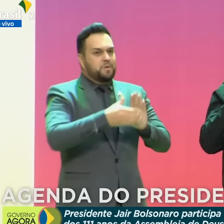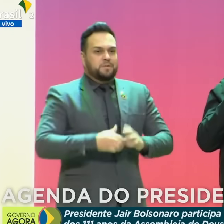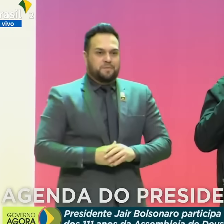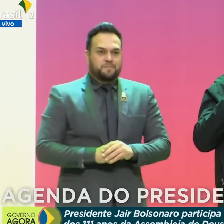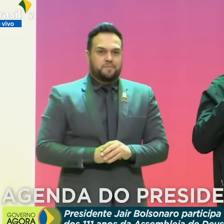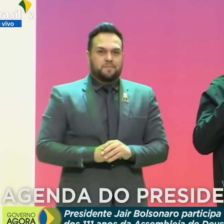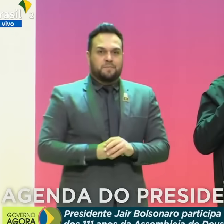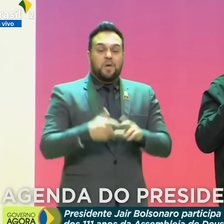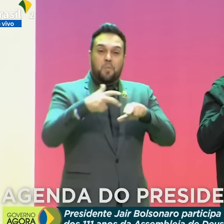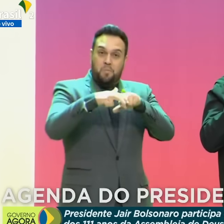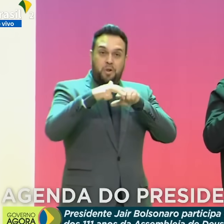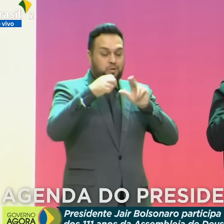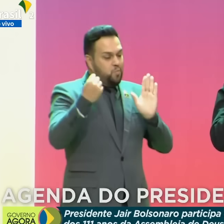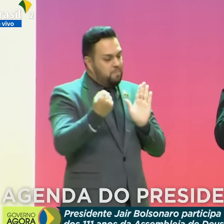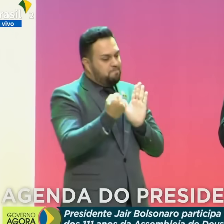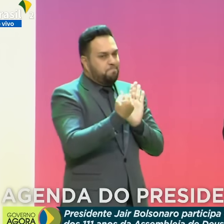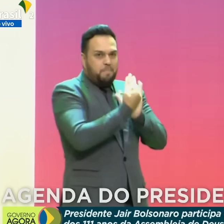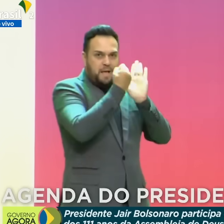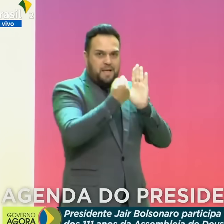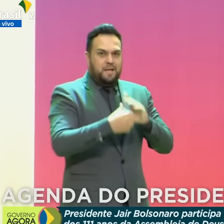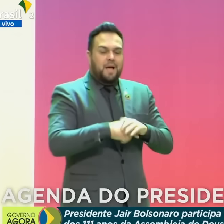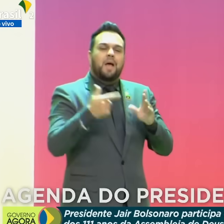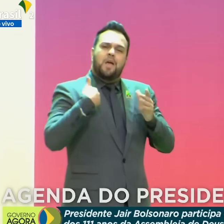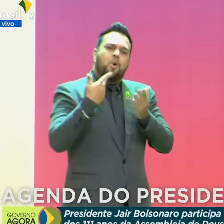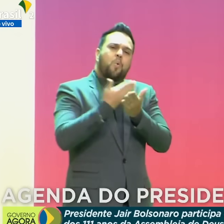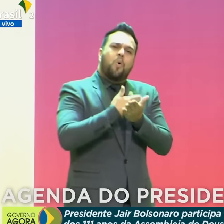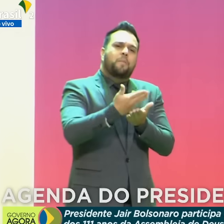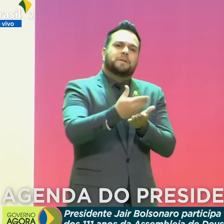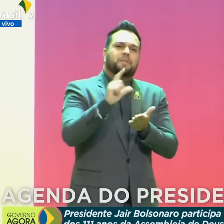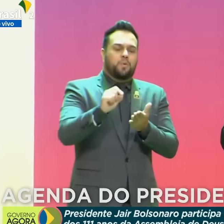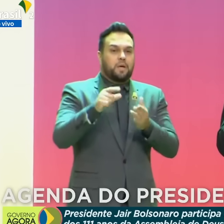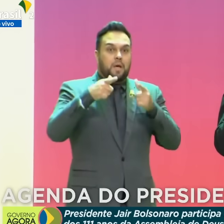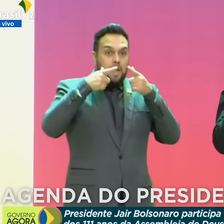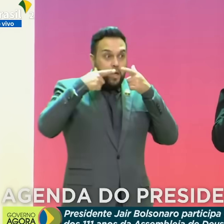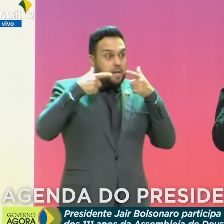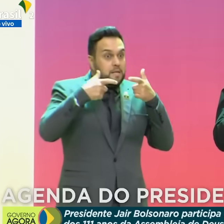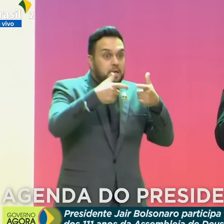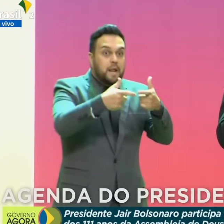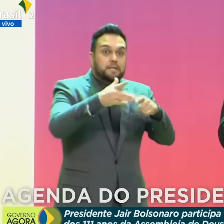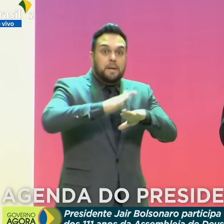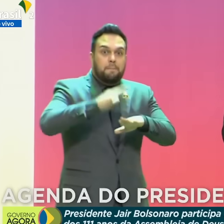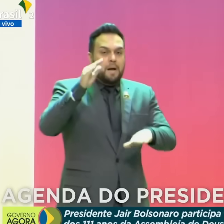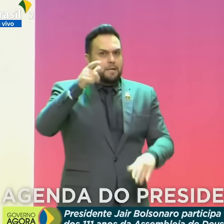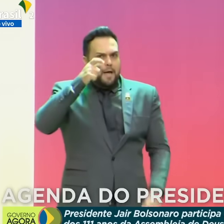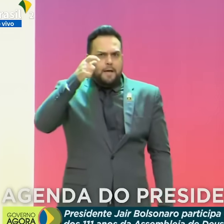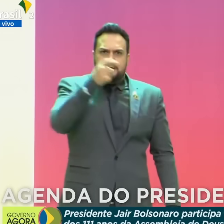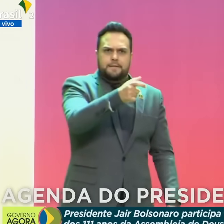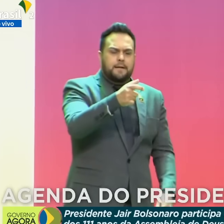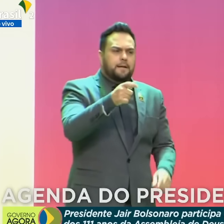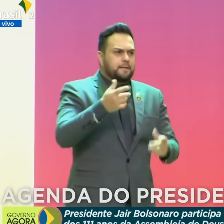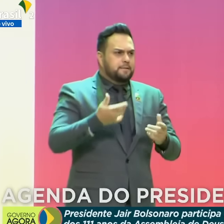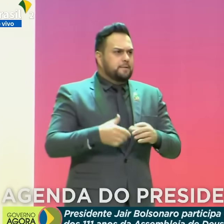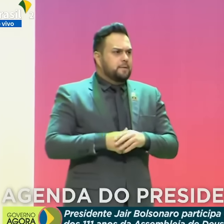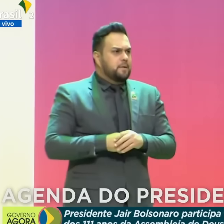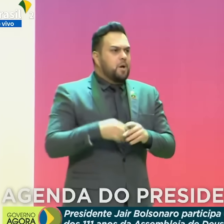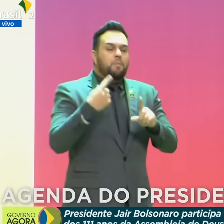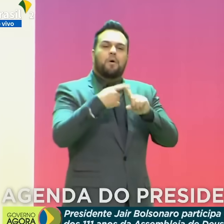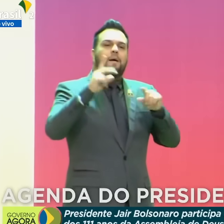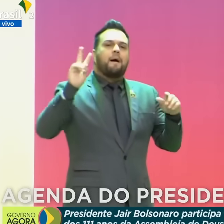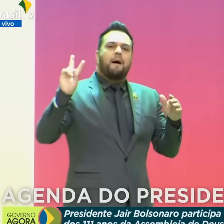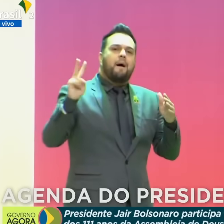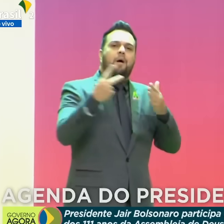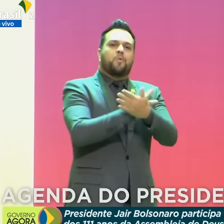marca ficou. E eu comecei a me interessar mais ainda por que